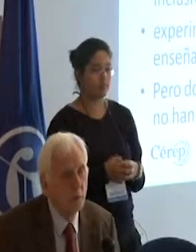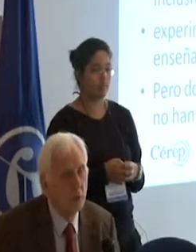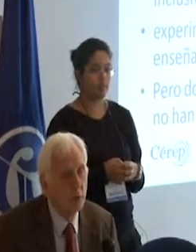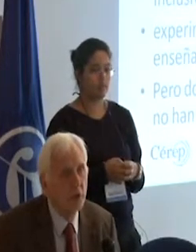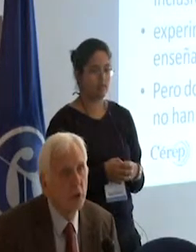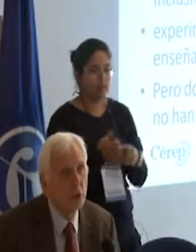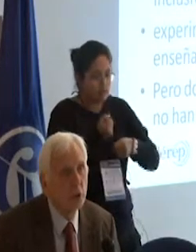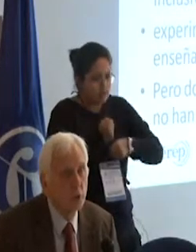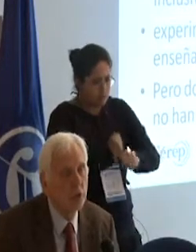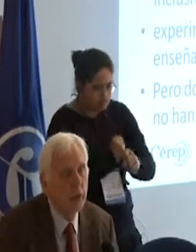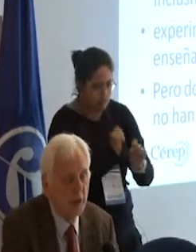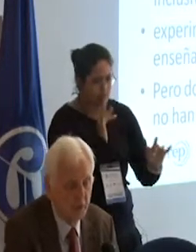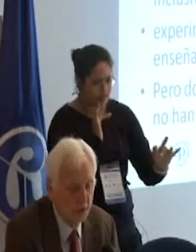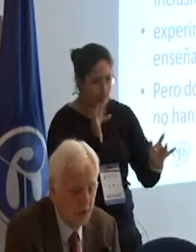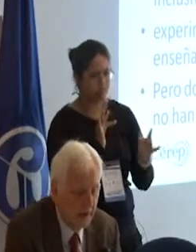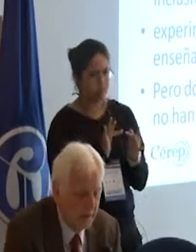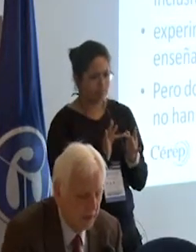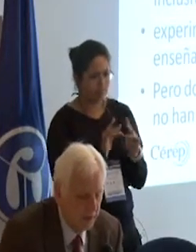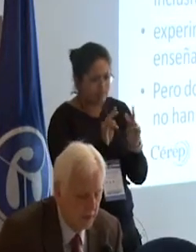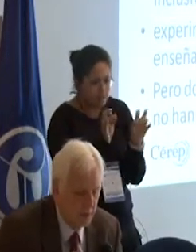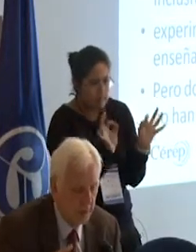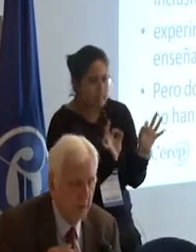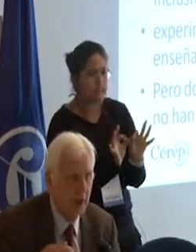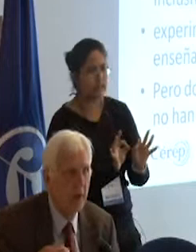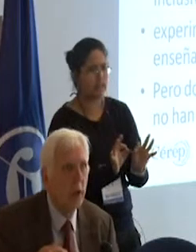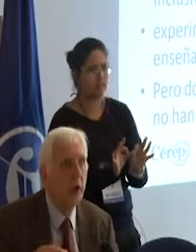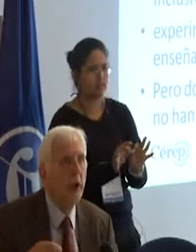este esfuerzo de simplificación,